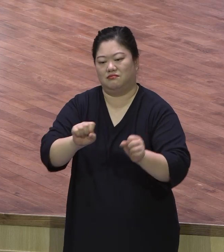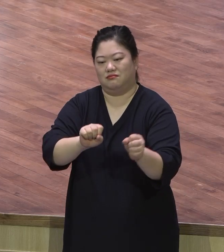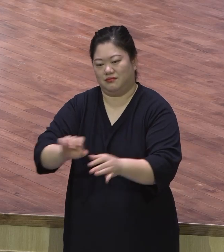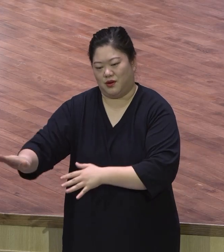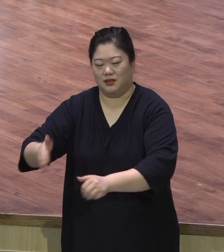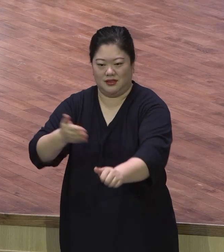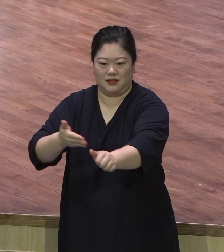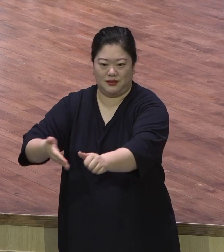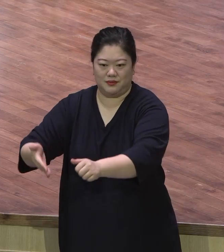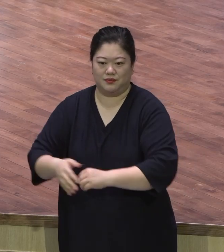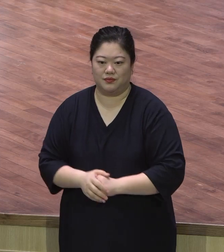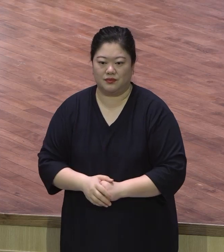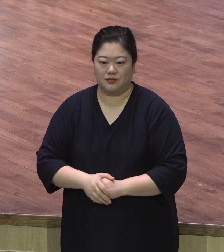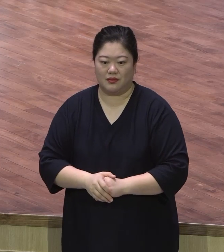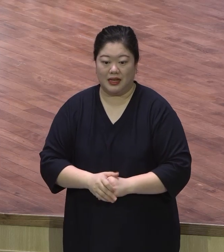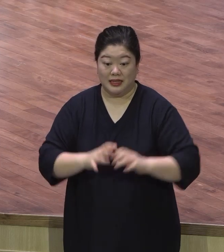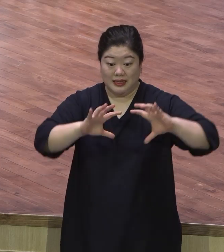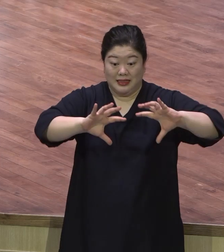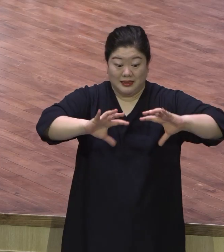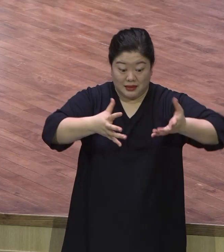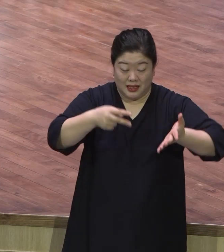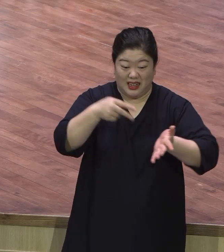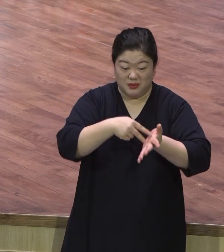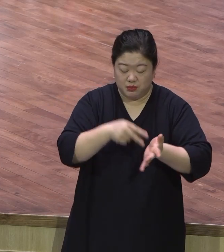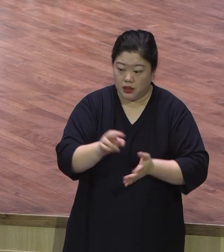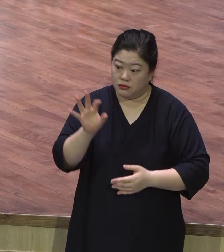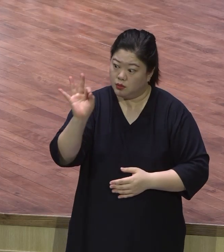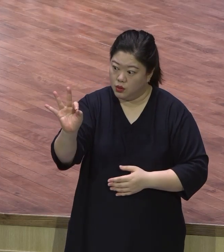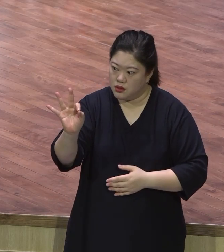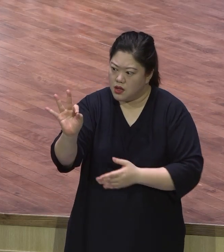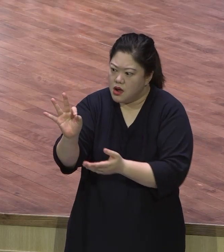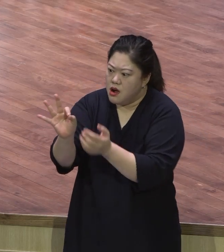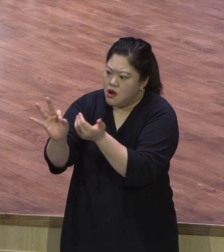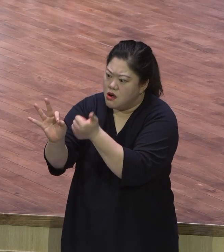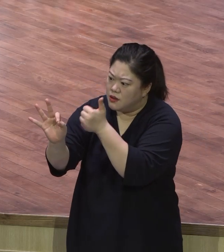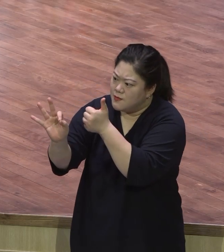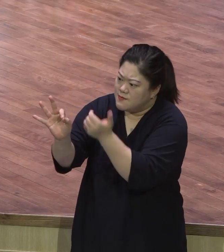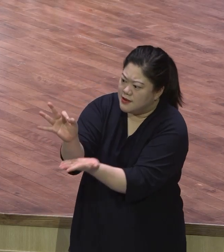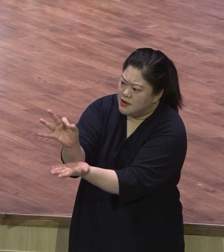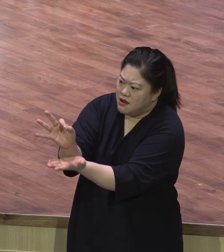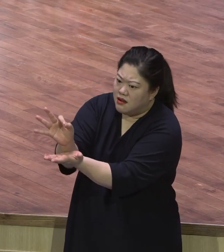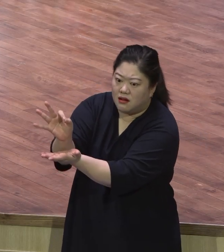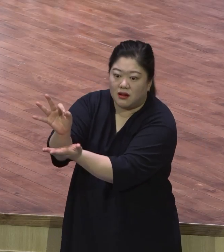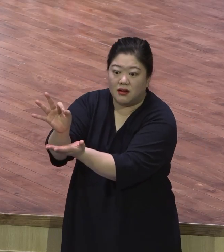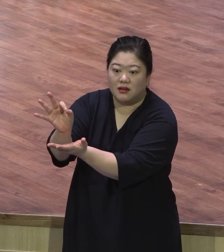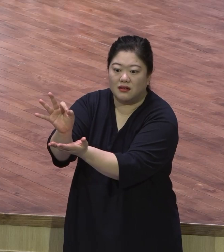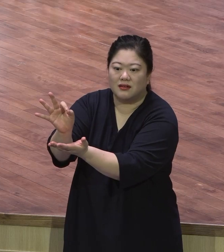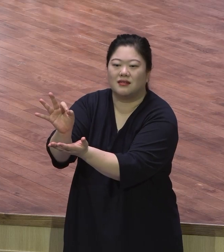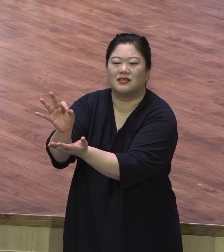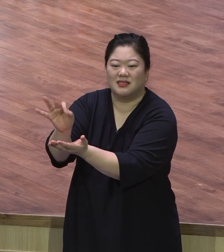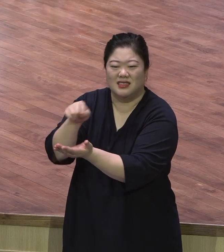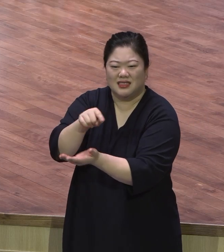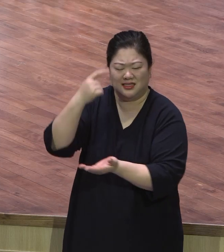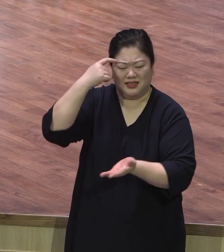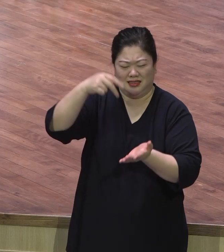세상적 관점. 세상 사람들이 가지고 사는